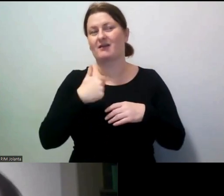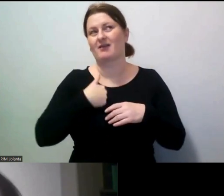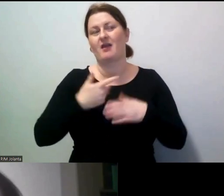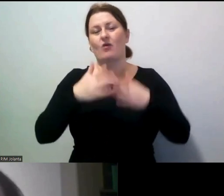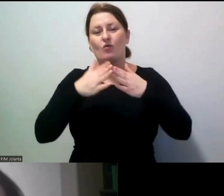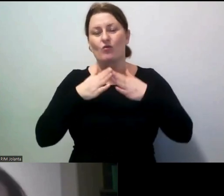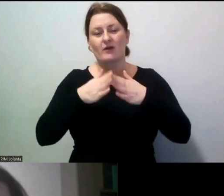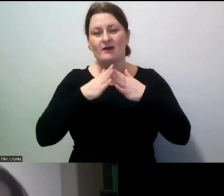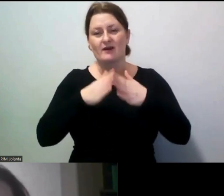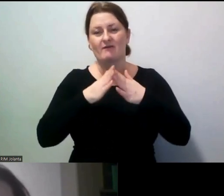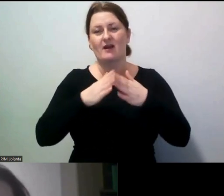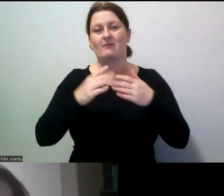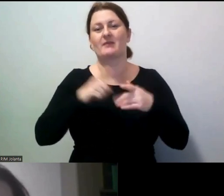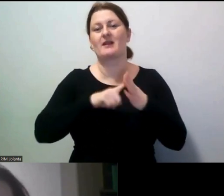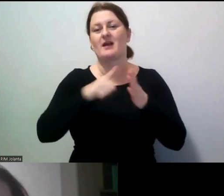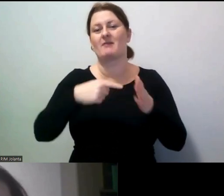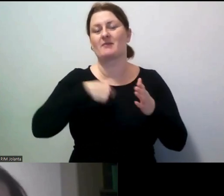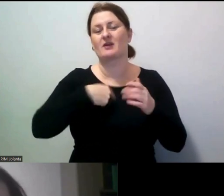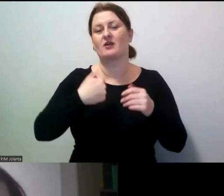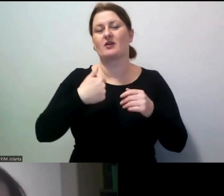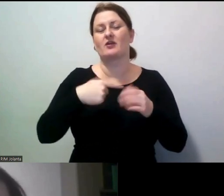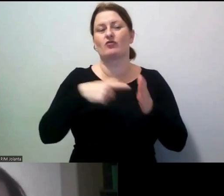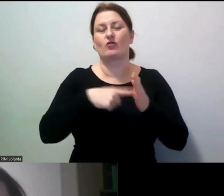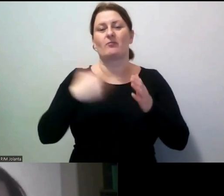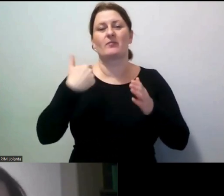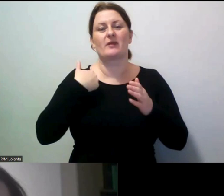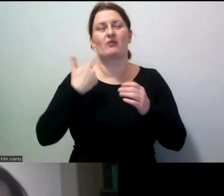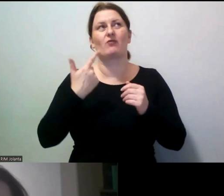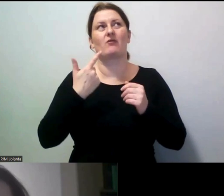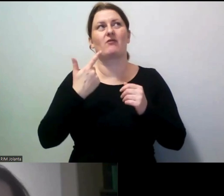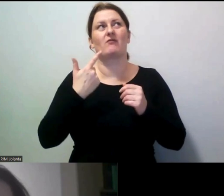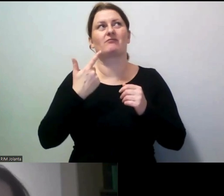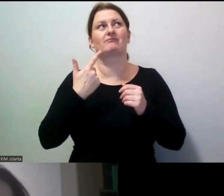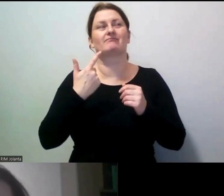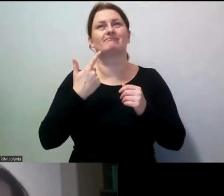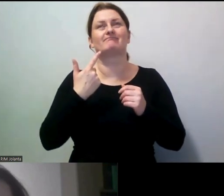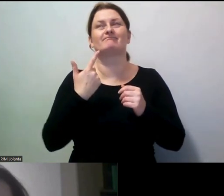że dla mnie to też było swego rodzaju spełnienie takiego,